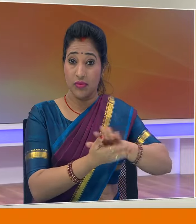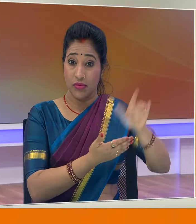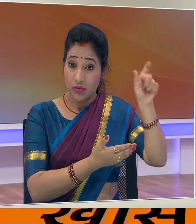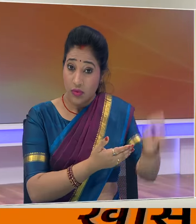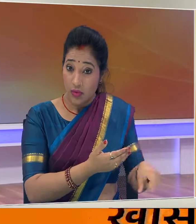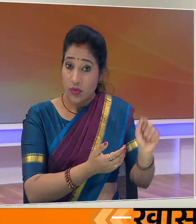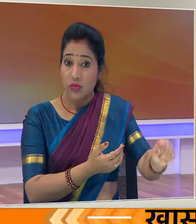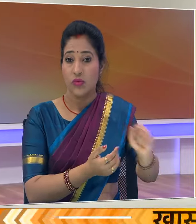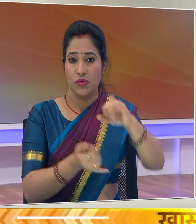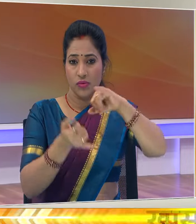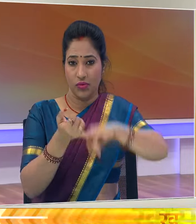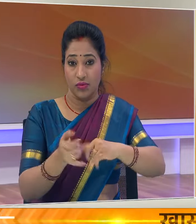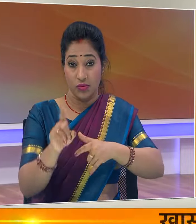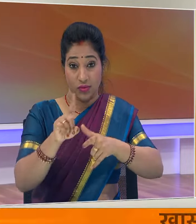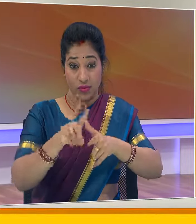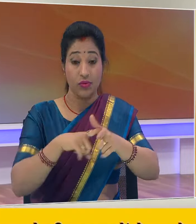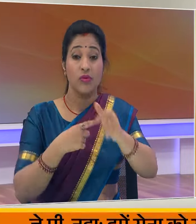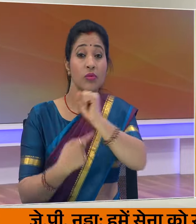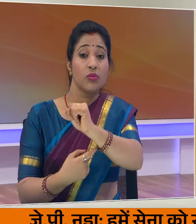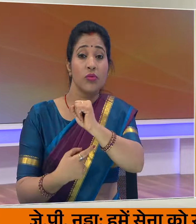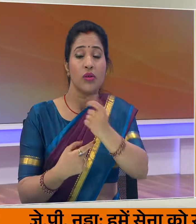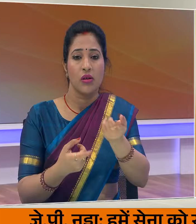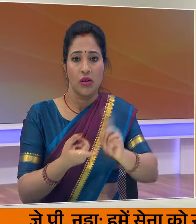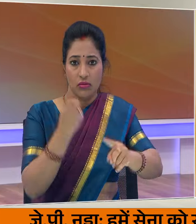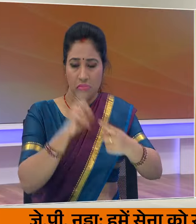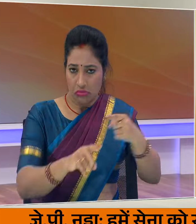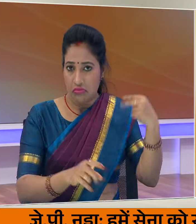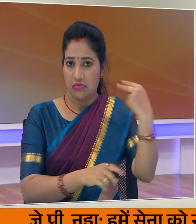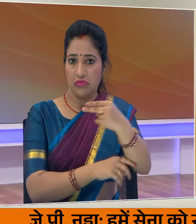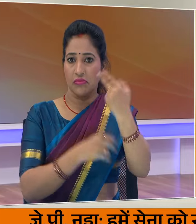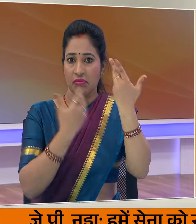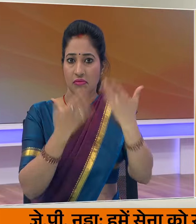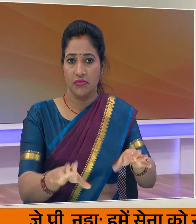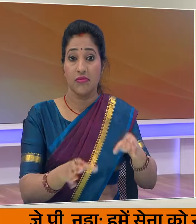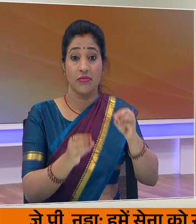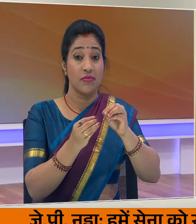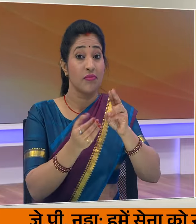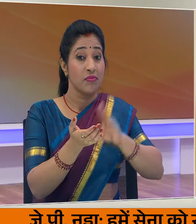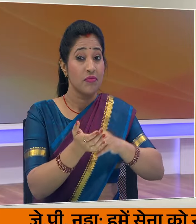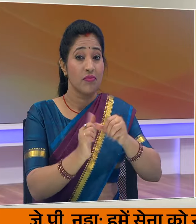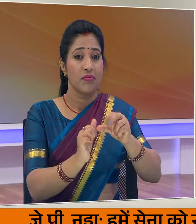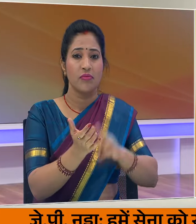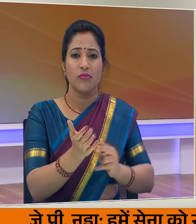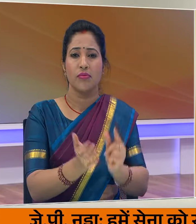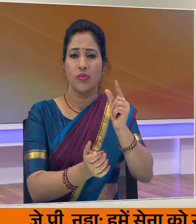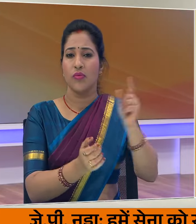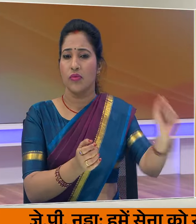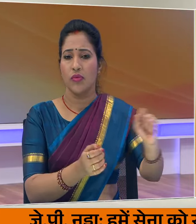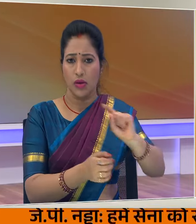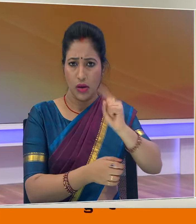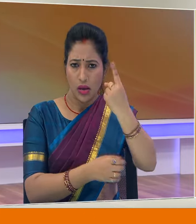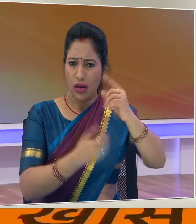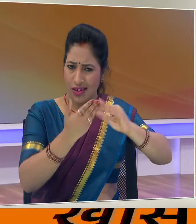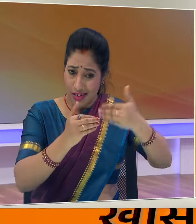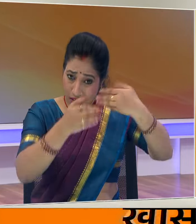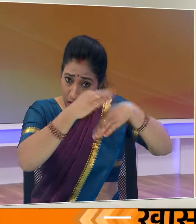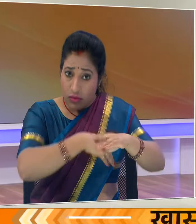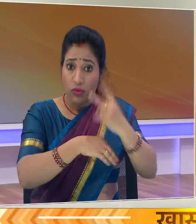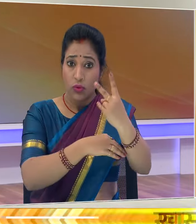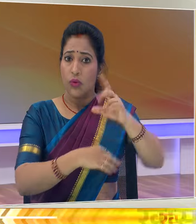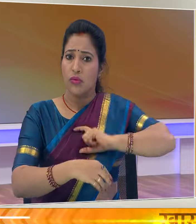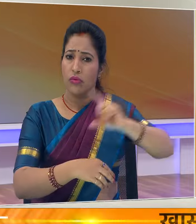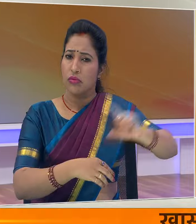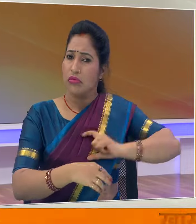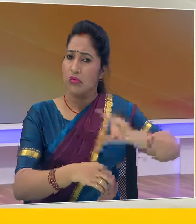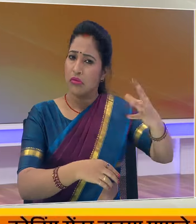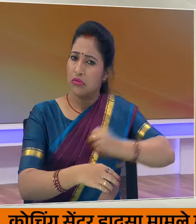सरबजोत सिंह को बधाई। मनु भाकर ने इतिहास रच दिया है। वे एक ही ओलंपिक में 2 पदक जीतने वाली